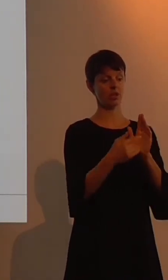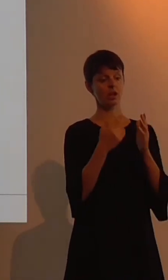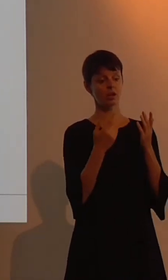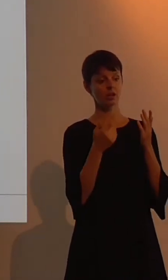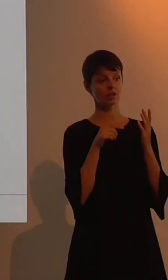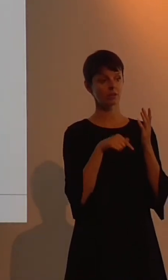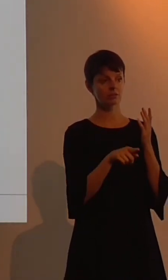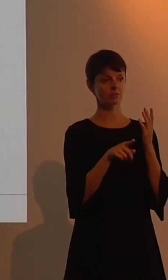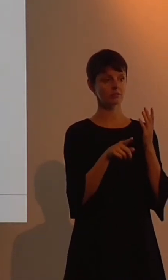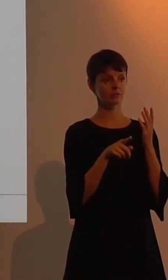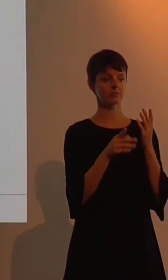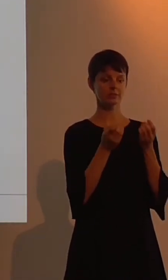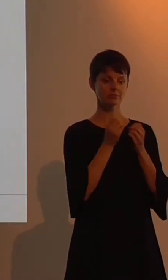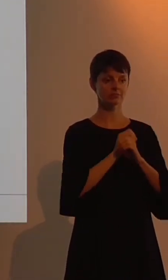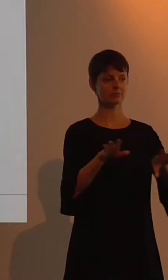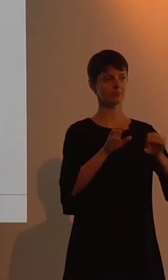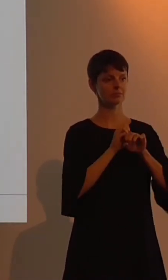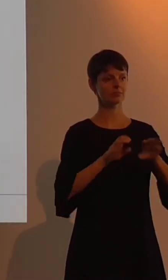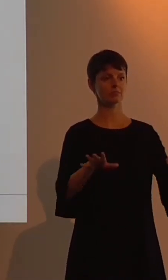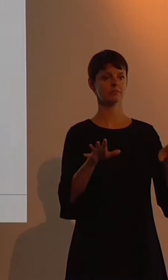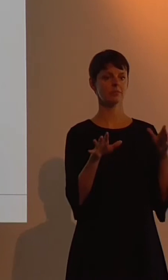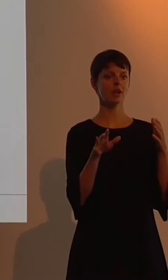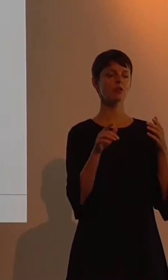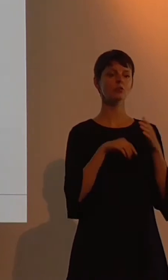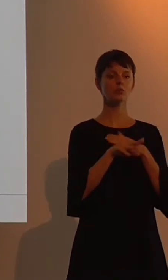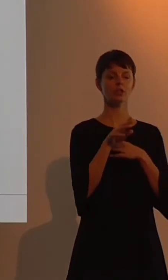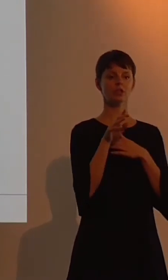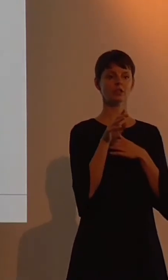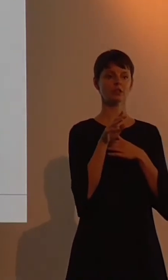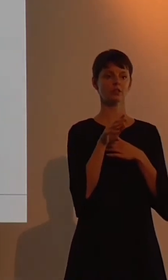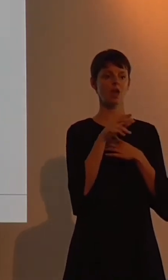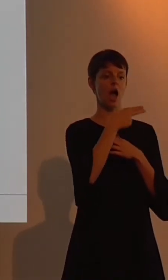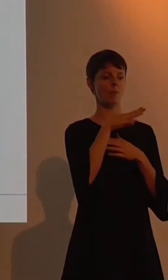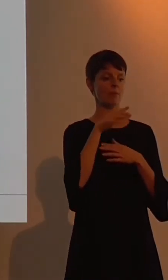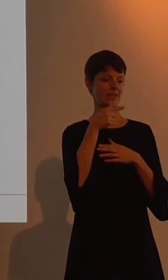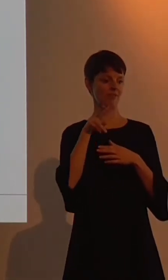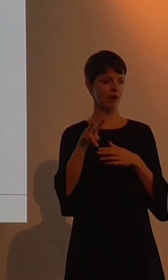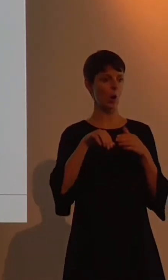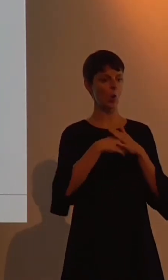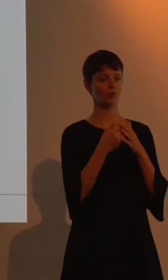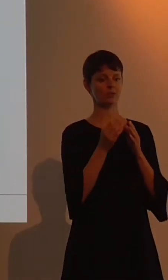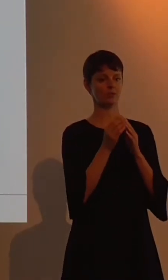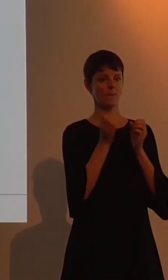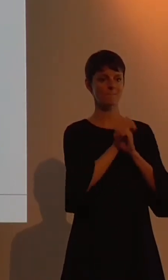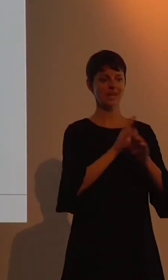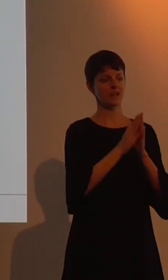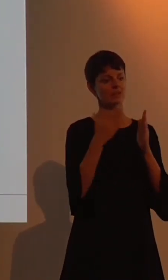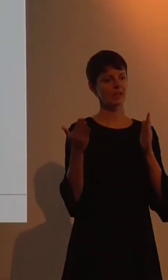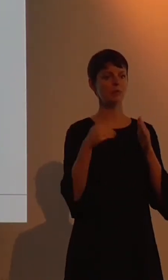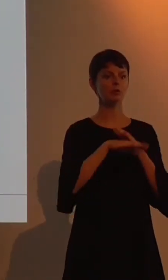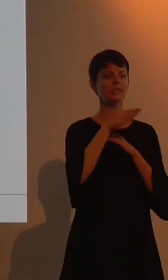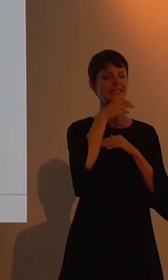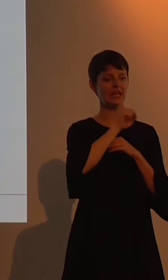Gebärdensprache anbieten werden. Und dann sind wir natürlich sehr gespannt, wie sich der neue Bundestag zusammensetzt, ob wir eine Kanzlerin